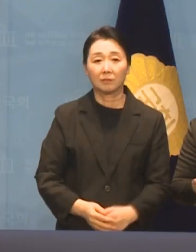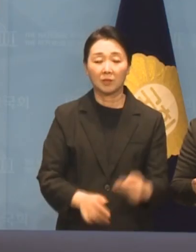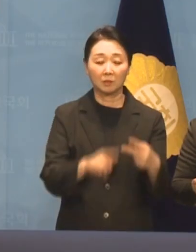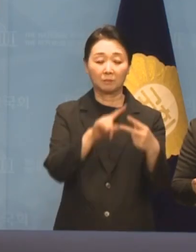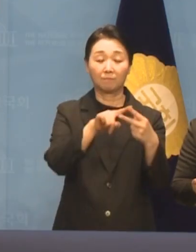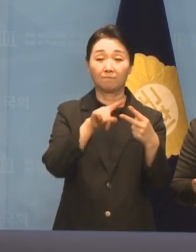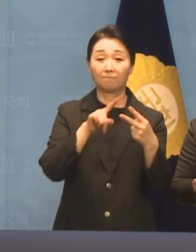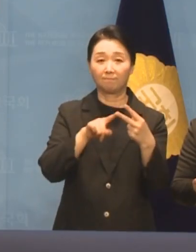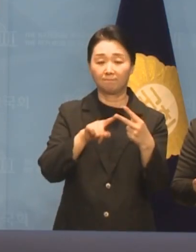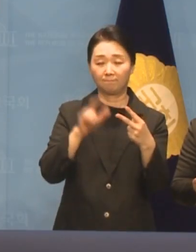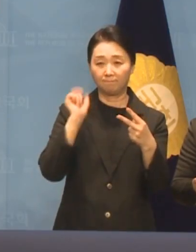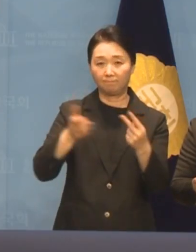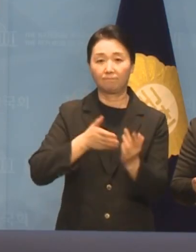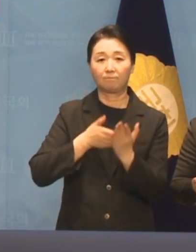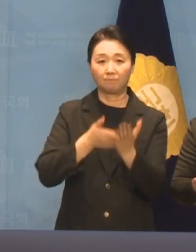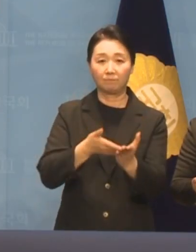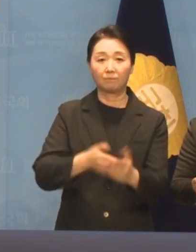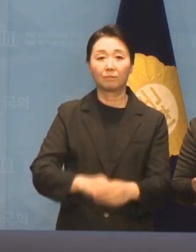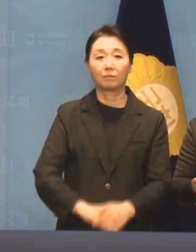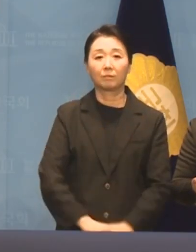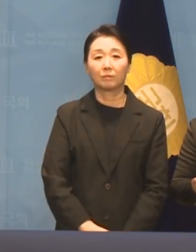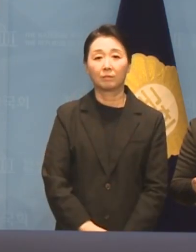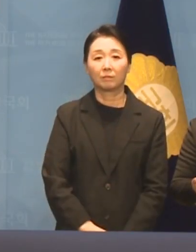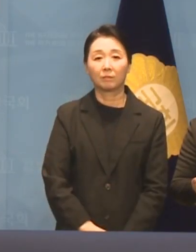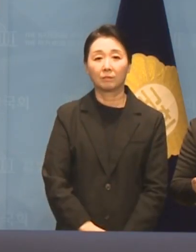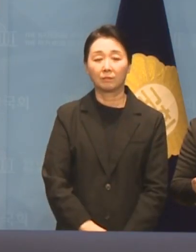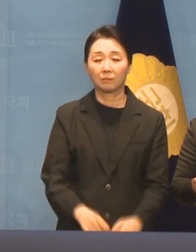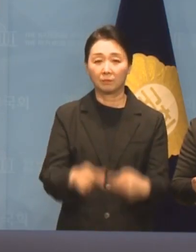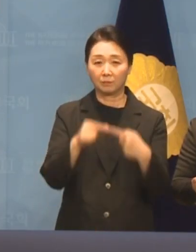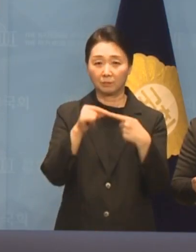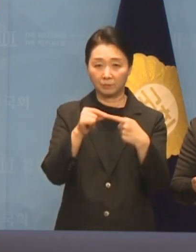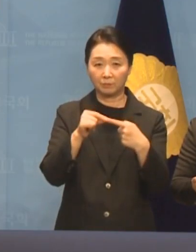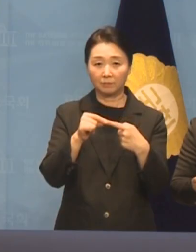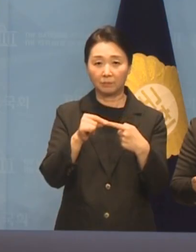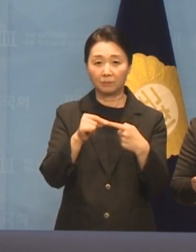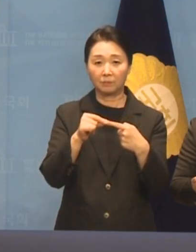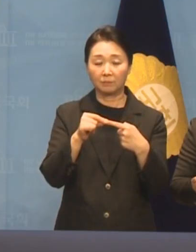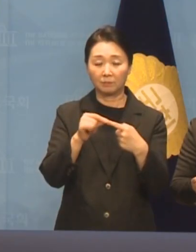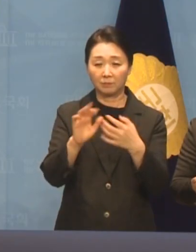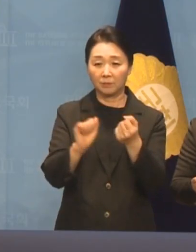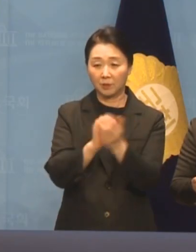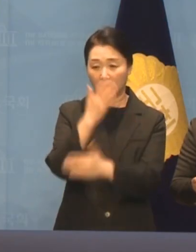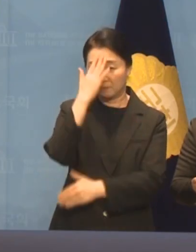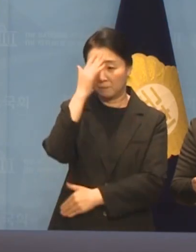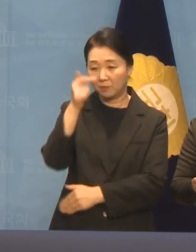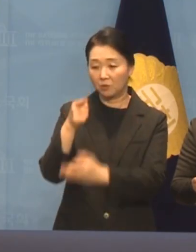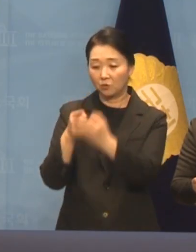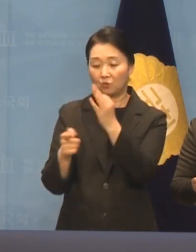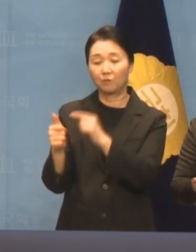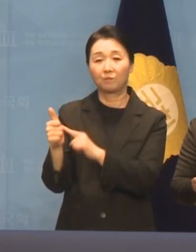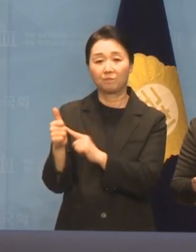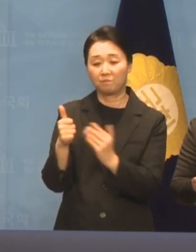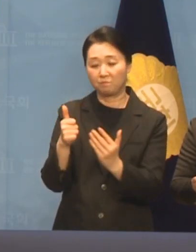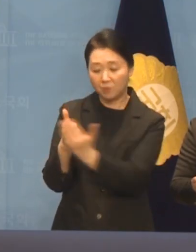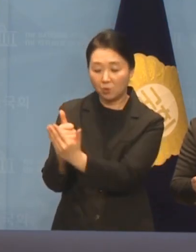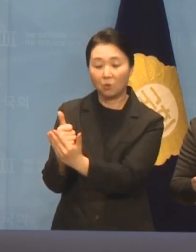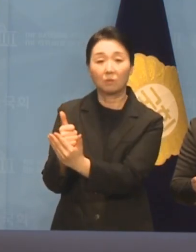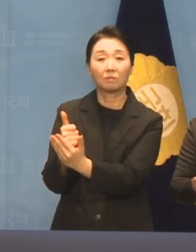가지를 강력히 요구합니다. 첫째, 내란 숙의 윤석열을